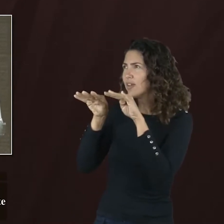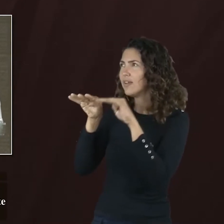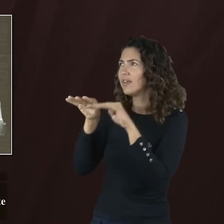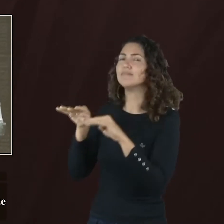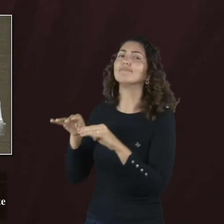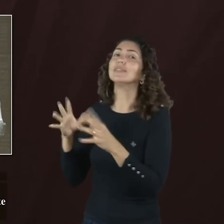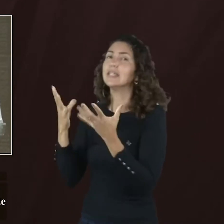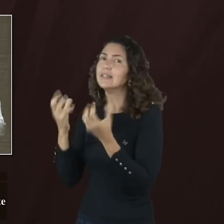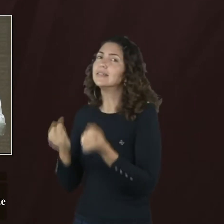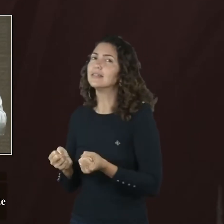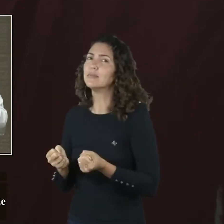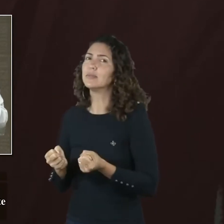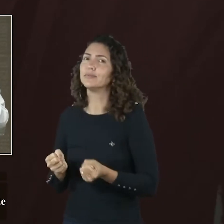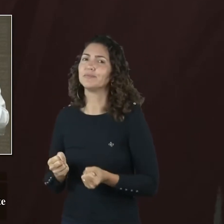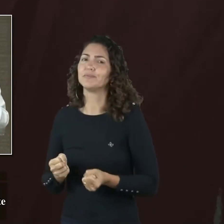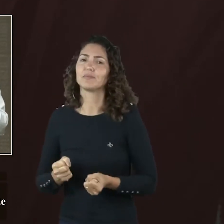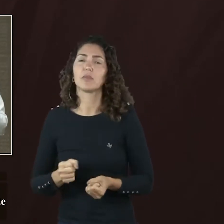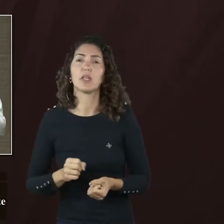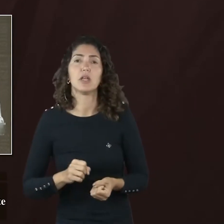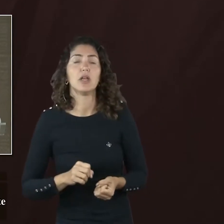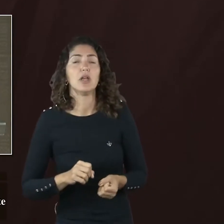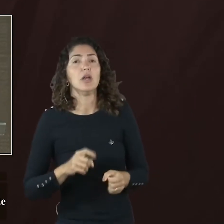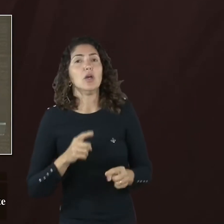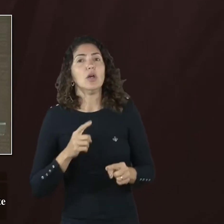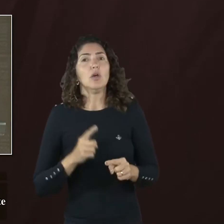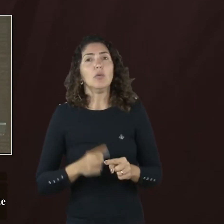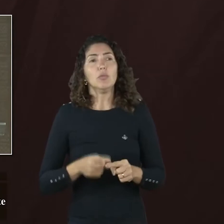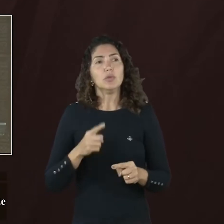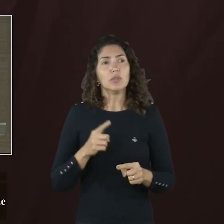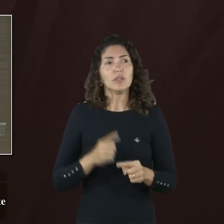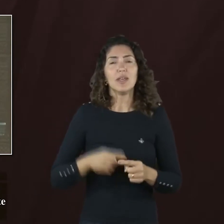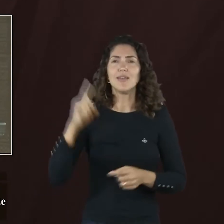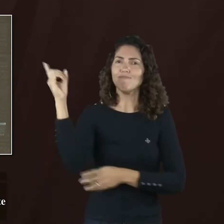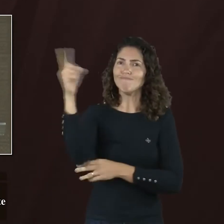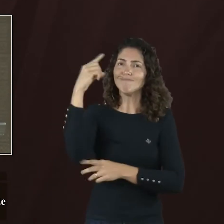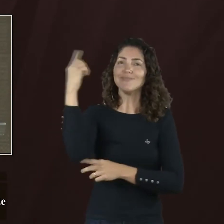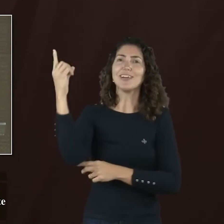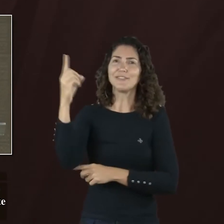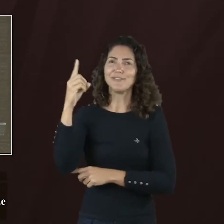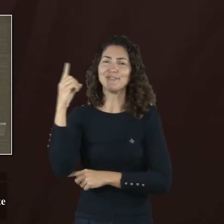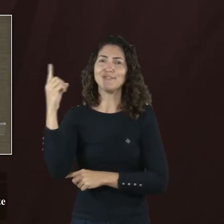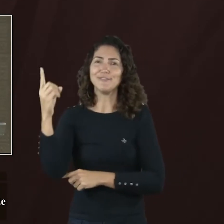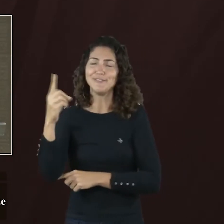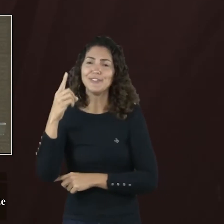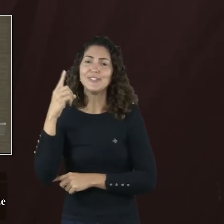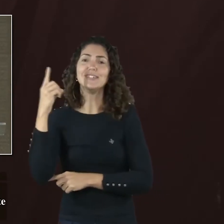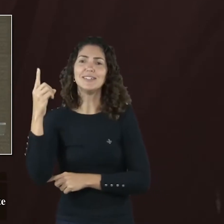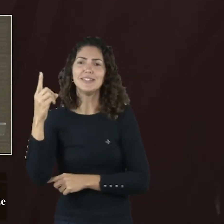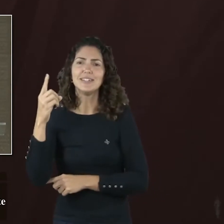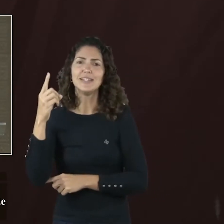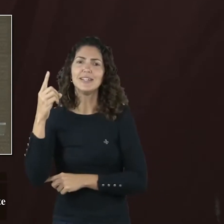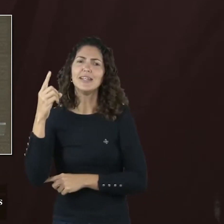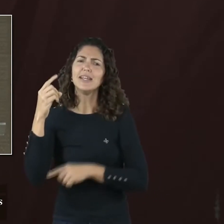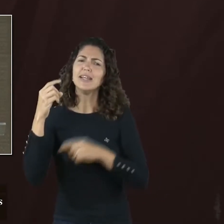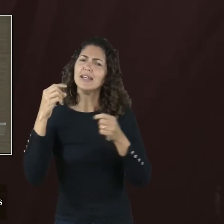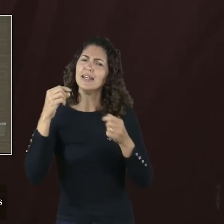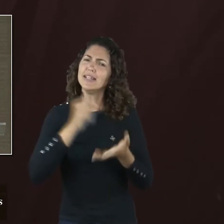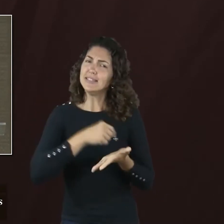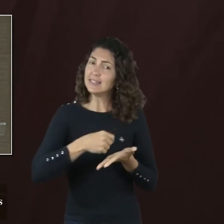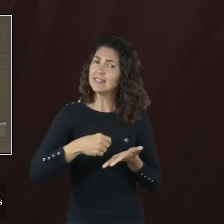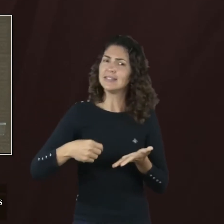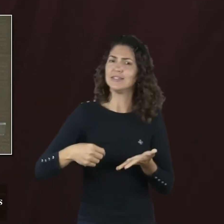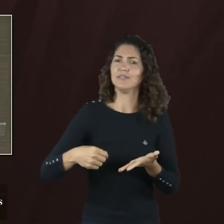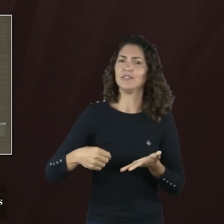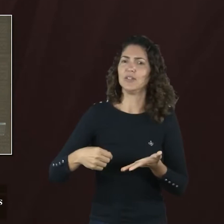mas ele mesmo declara: disse o Senhor ao meu Senhor, assenta-te à minha direita, até que eu ponha os